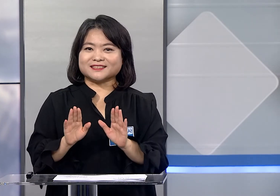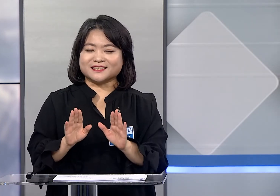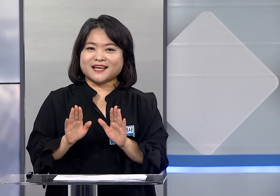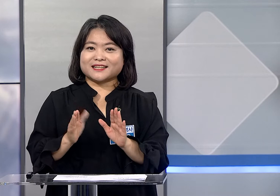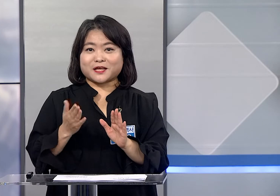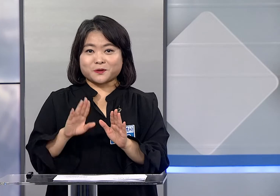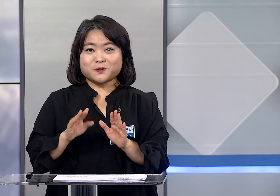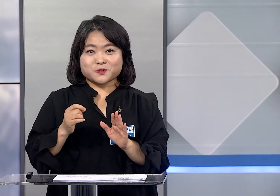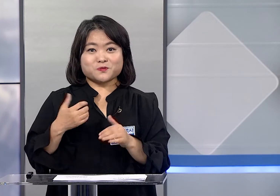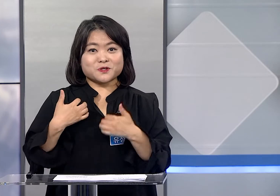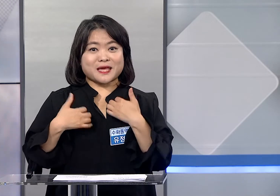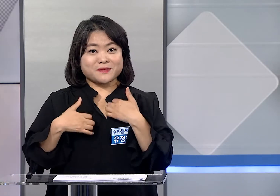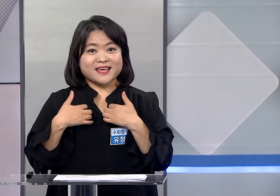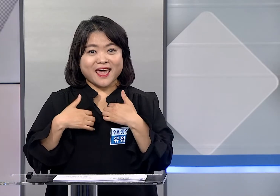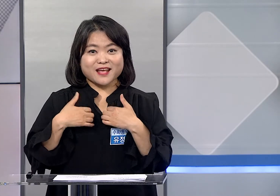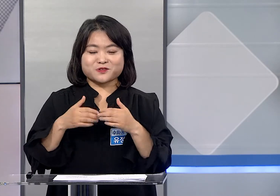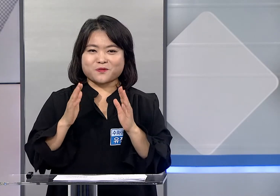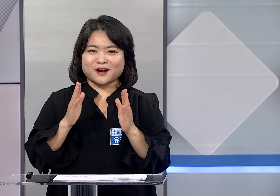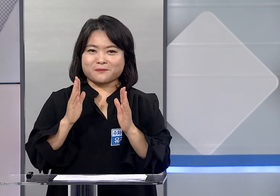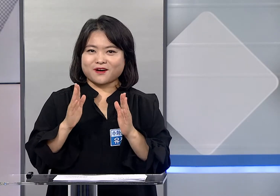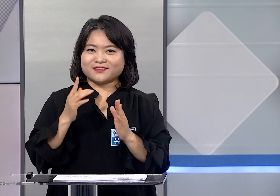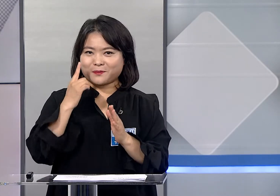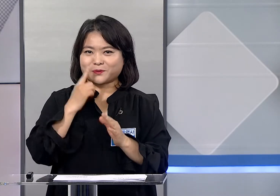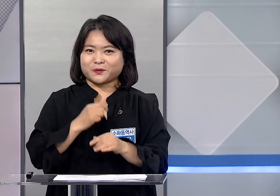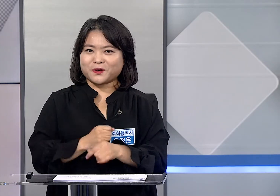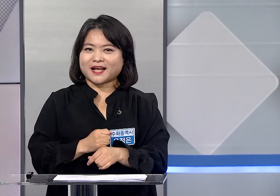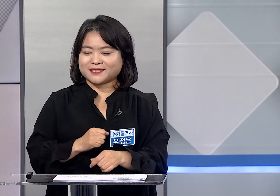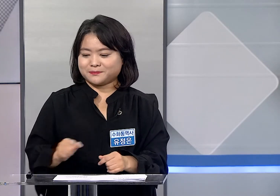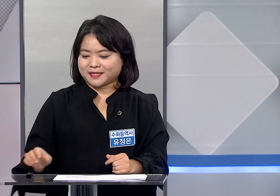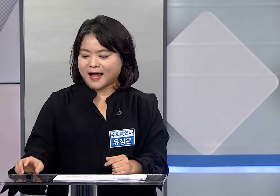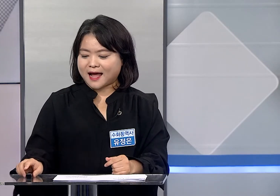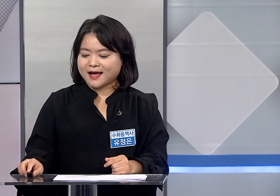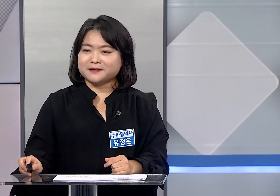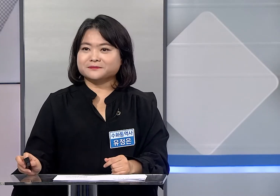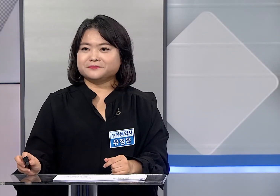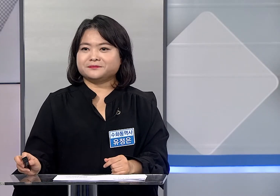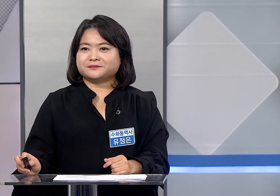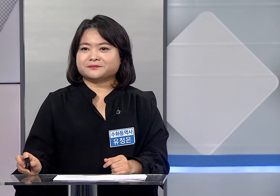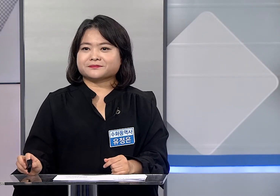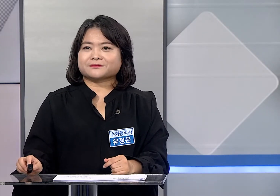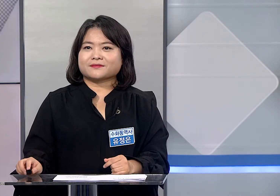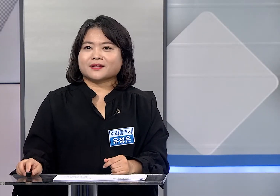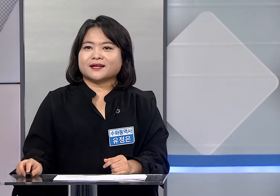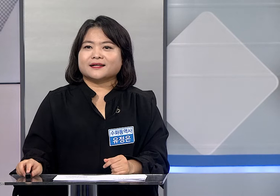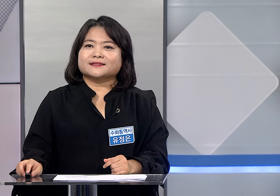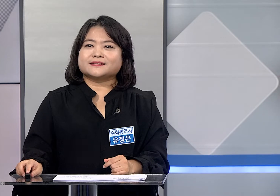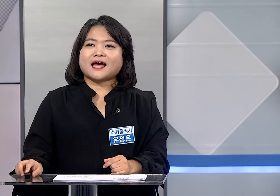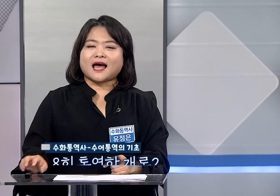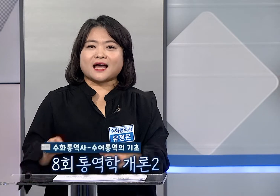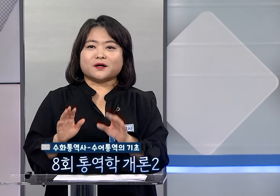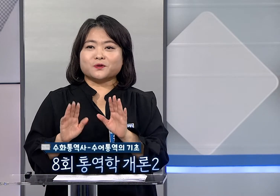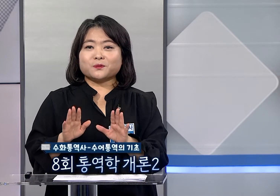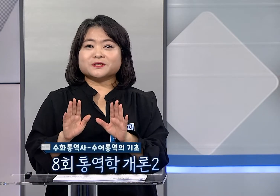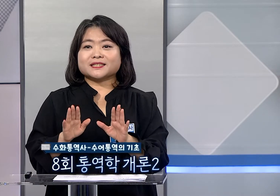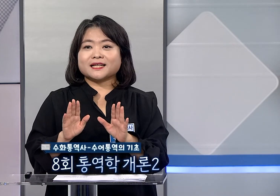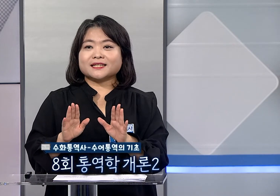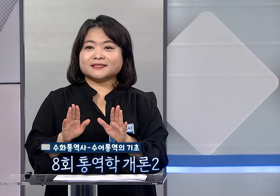그래도 좀 더 재미있게 수업을 한번 해보도록 하겠습니다. 자, 이번 시간에는